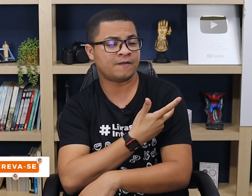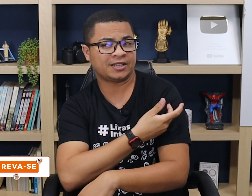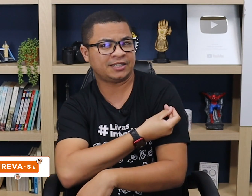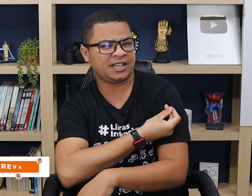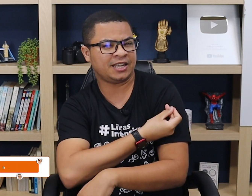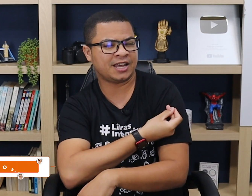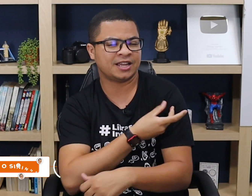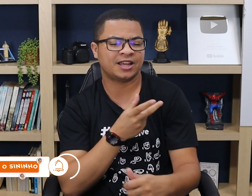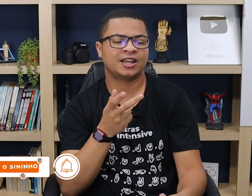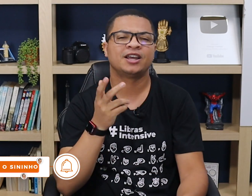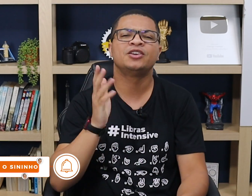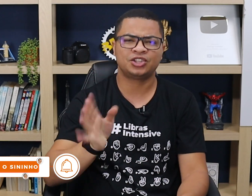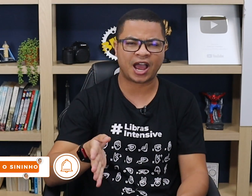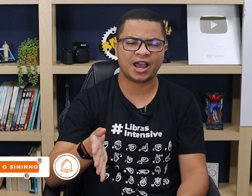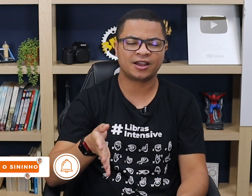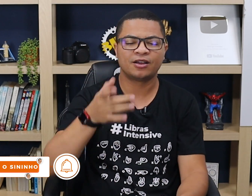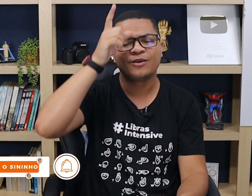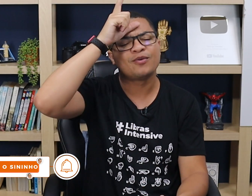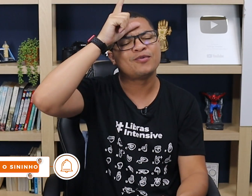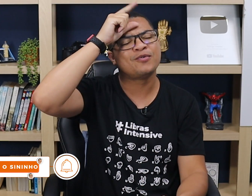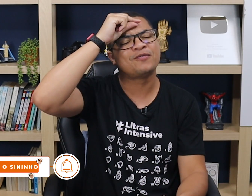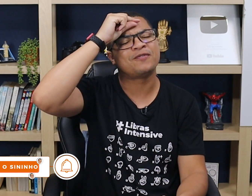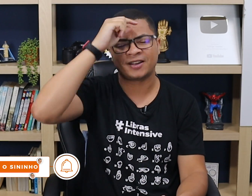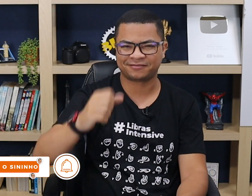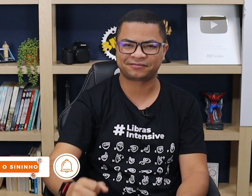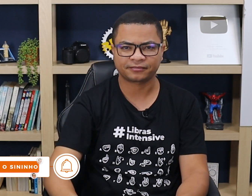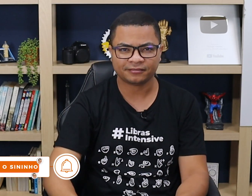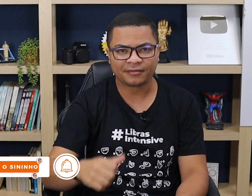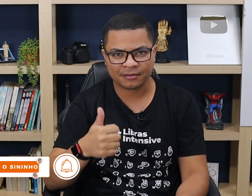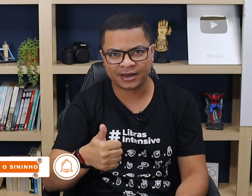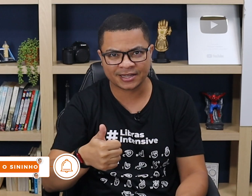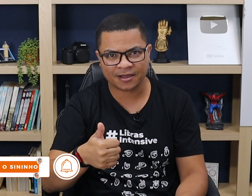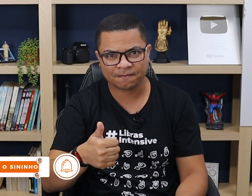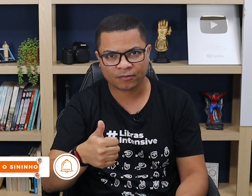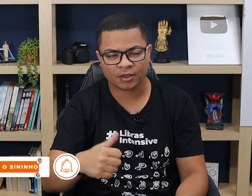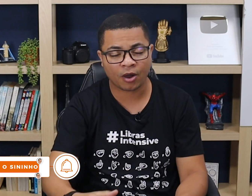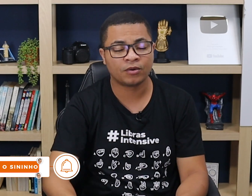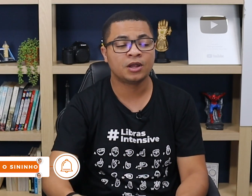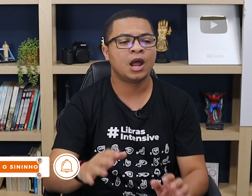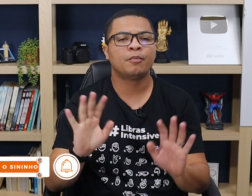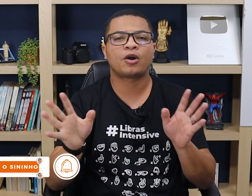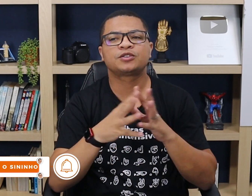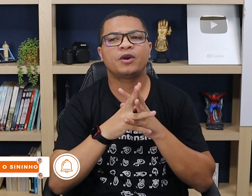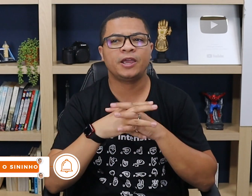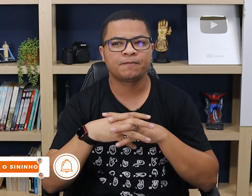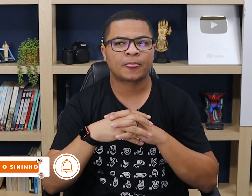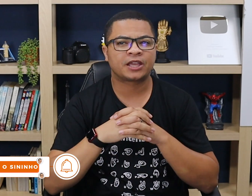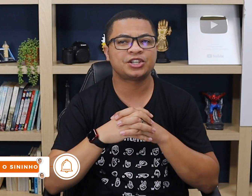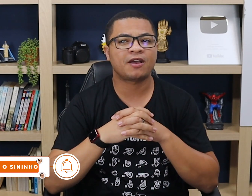vacina já Ufa beleza bom próximo aí que a gente